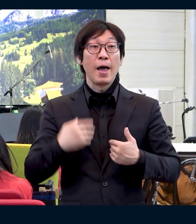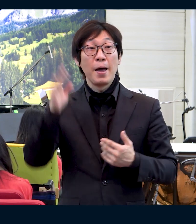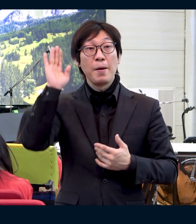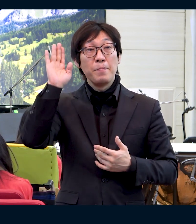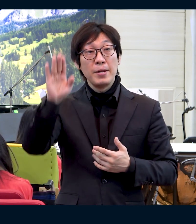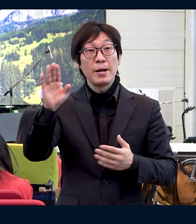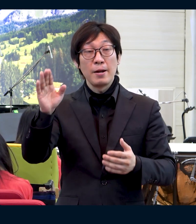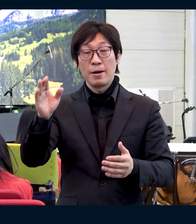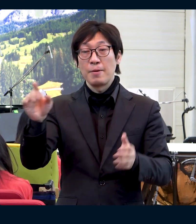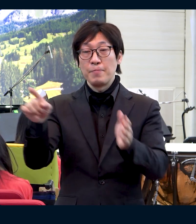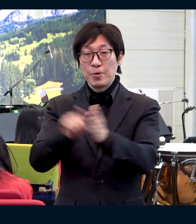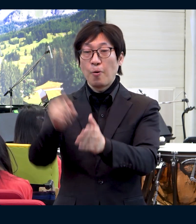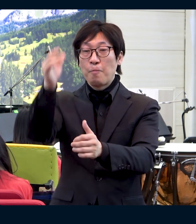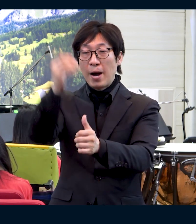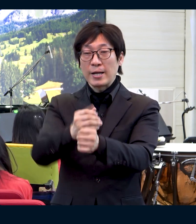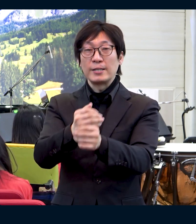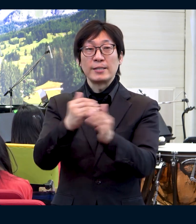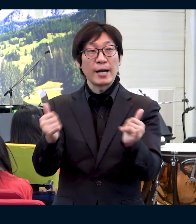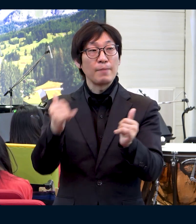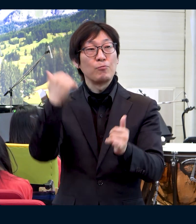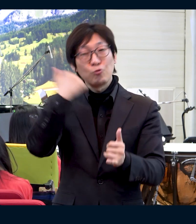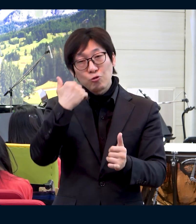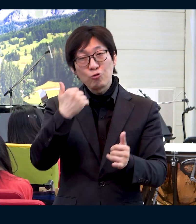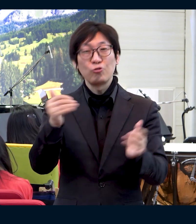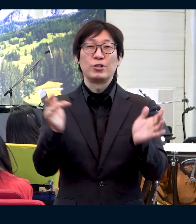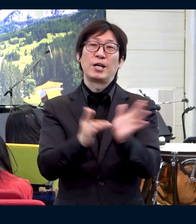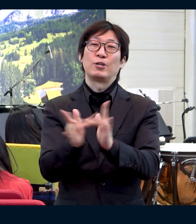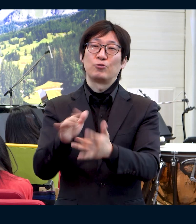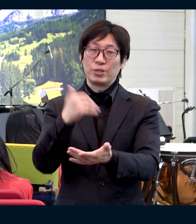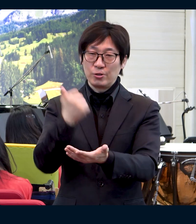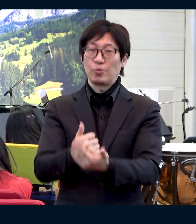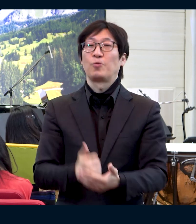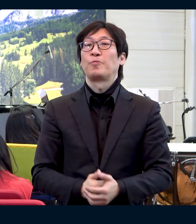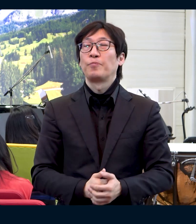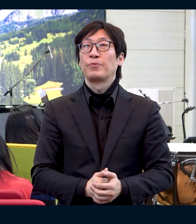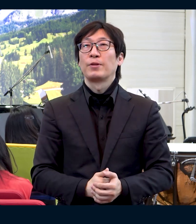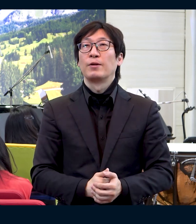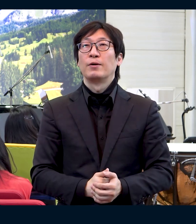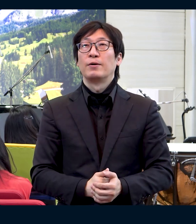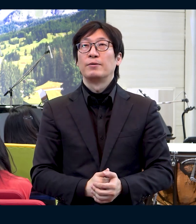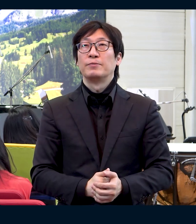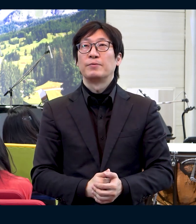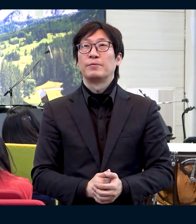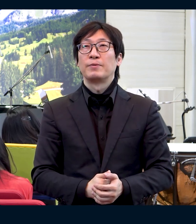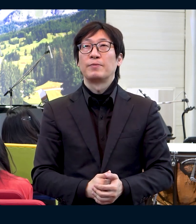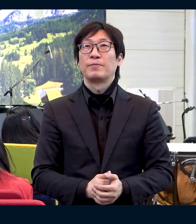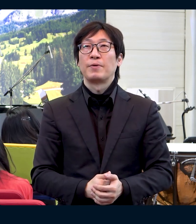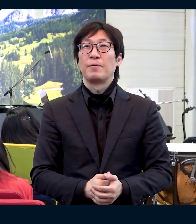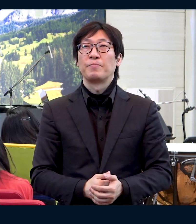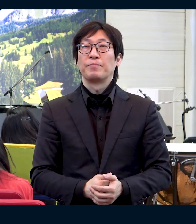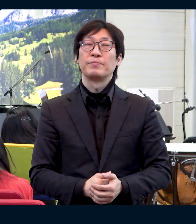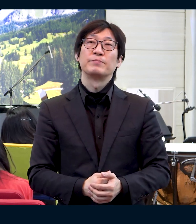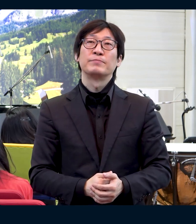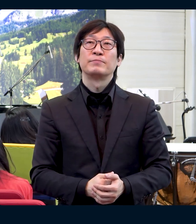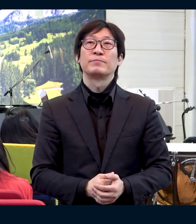미래를 믿고 맡길 수 있는 분도 바로 예수 그리스도라는 것을 그들은 알고 있었기